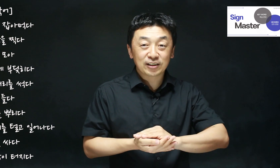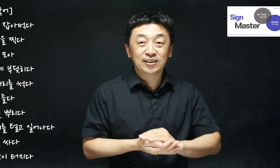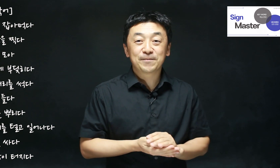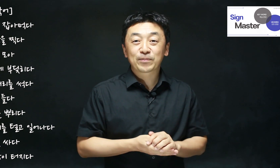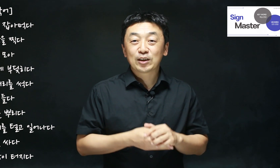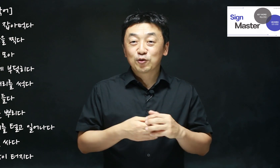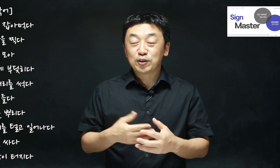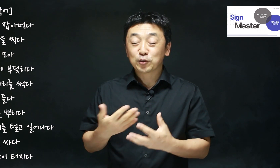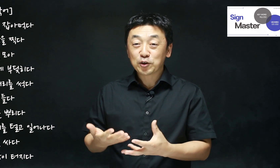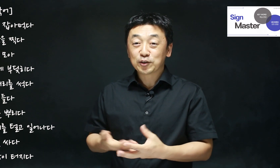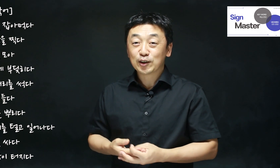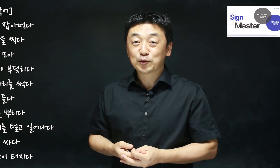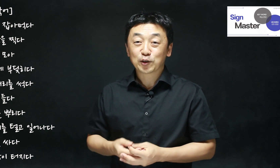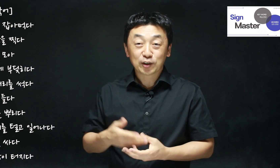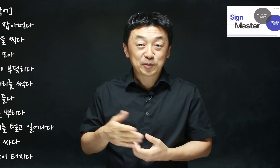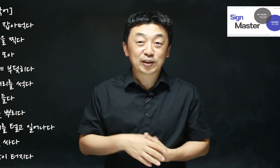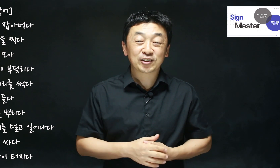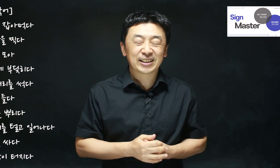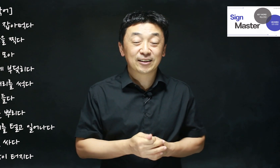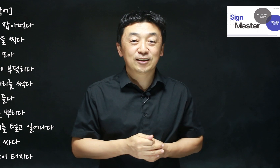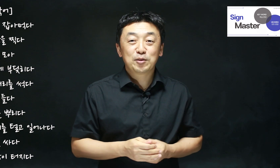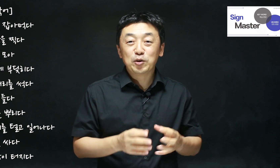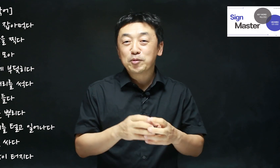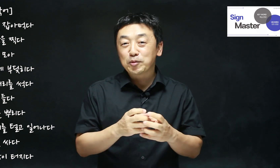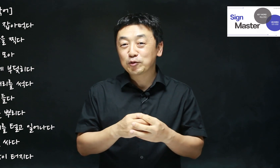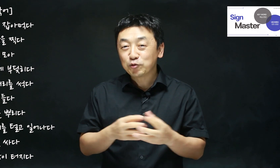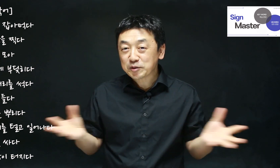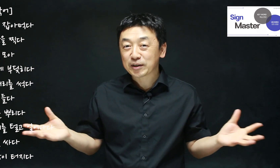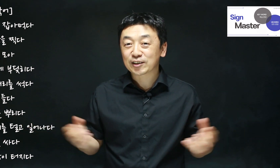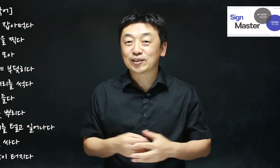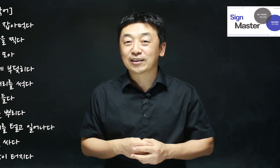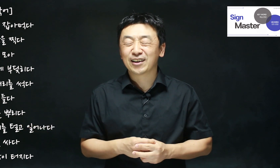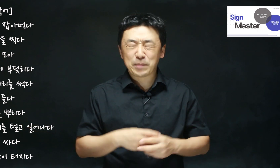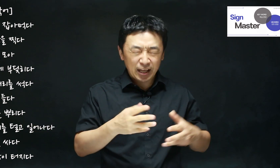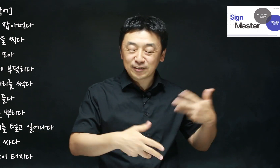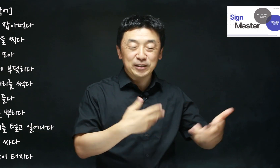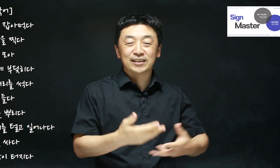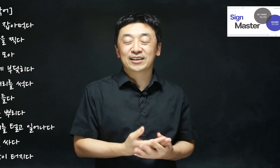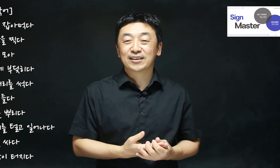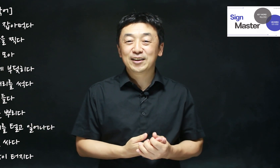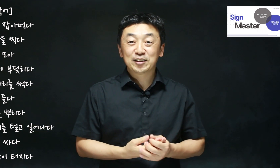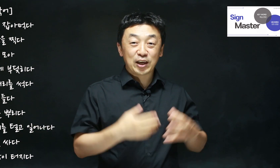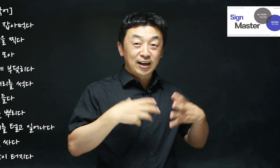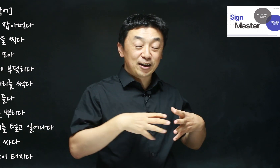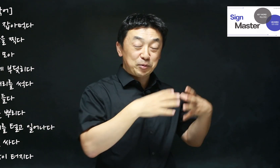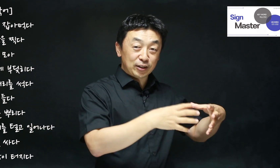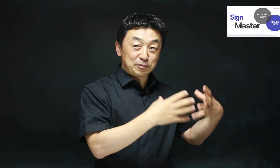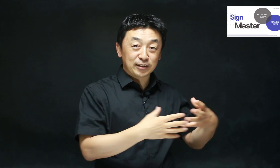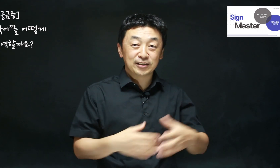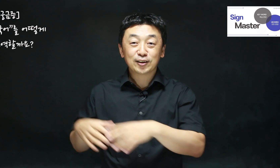수화들을 수화 통역사로서 어떻게 표현할 것인가. 표현 방법은 수없이 많겠죠. 많습니다. 제가 표현하는 방식,